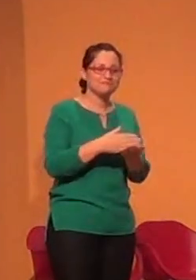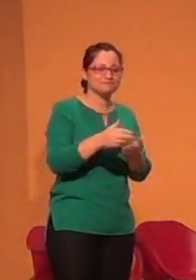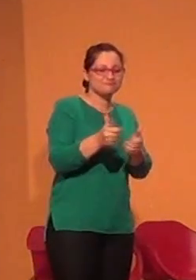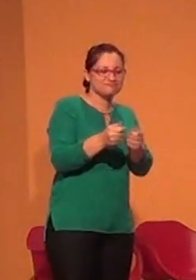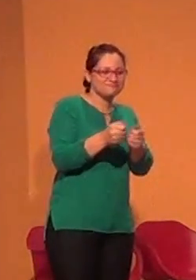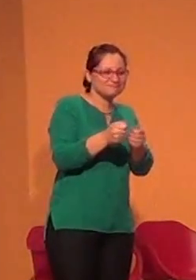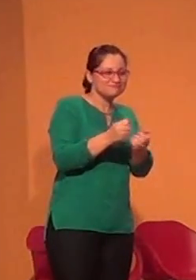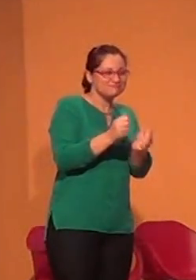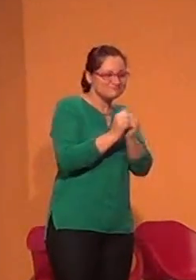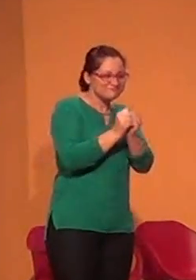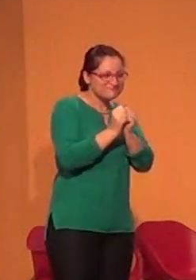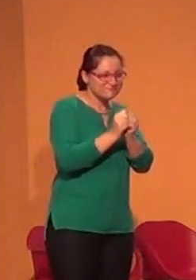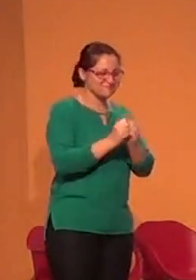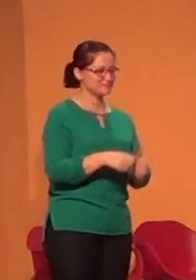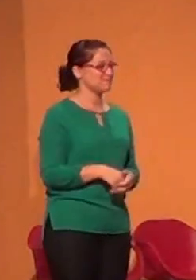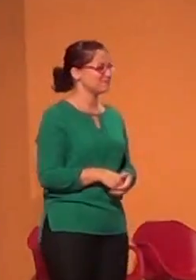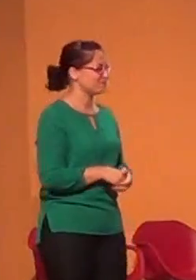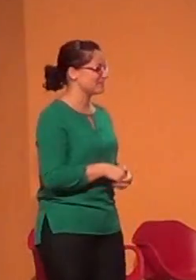nosso jogo,